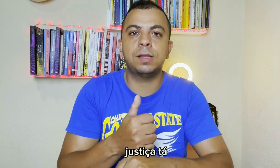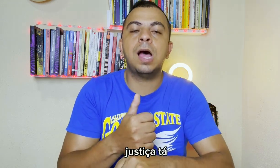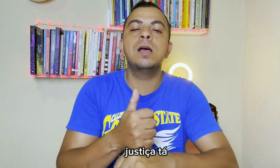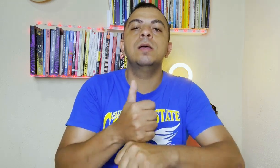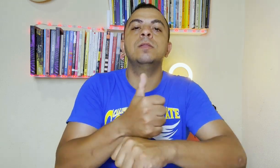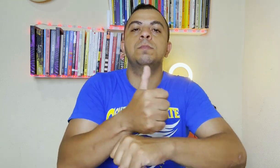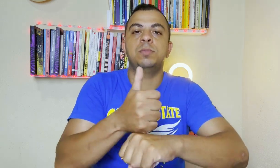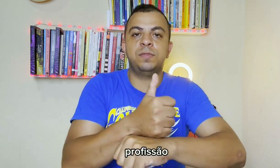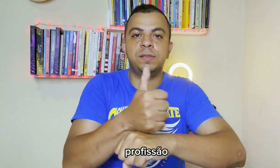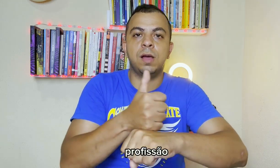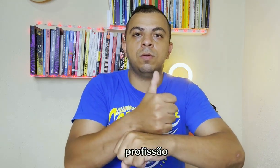tá? Profissão.